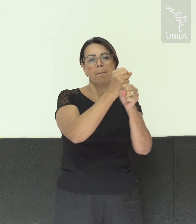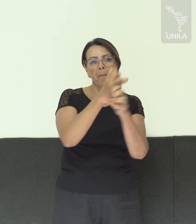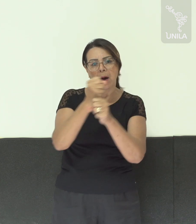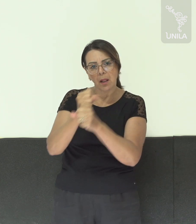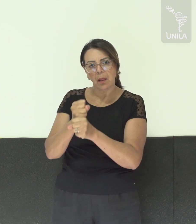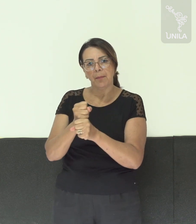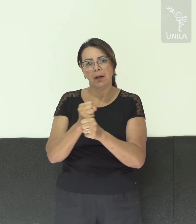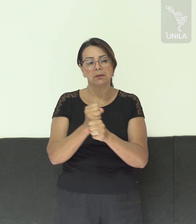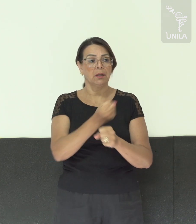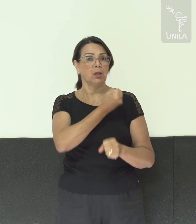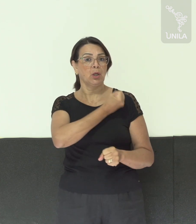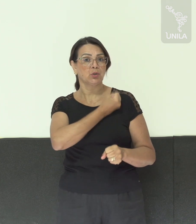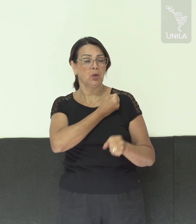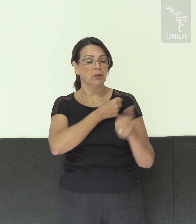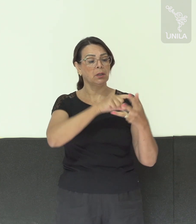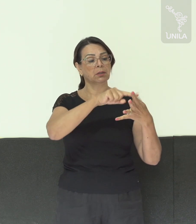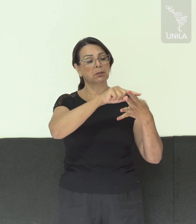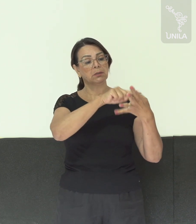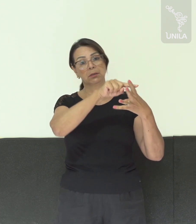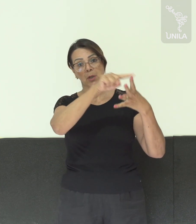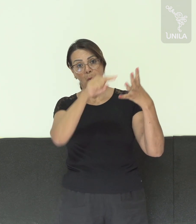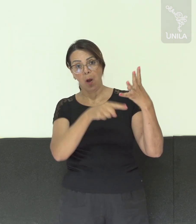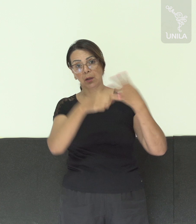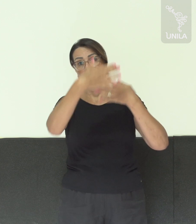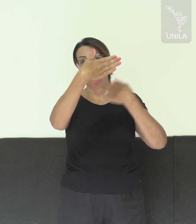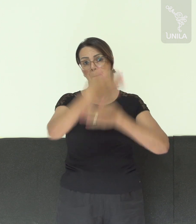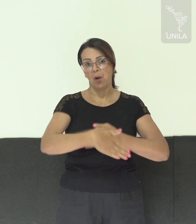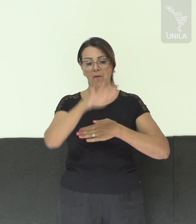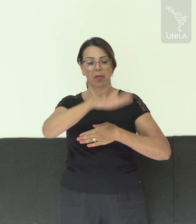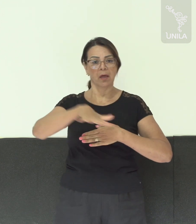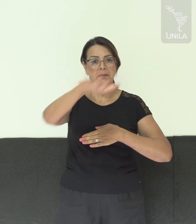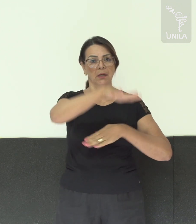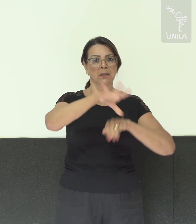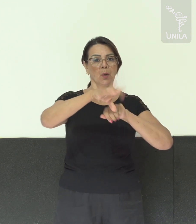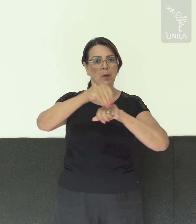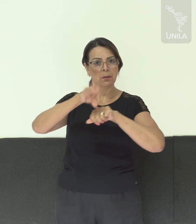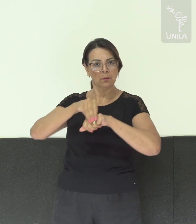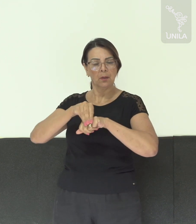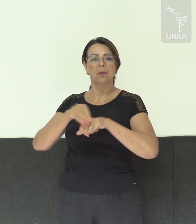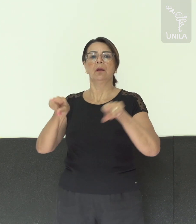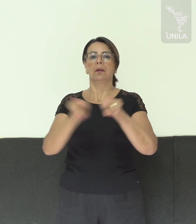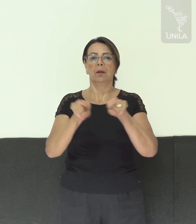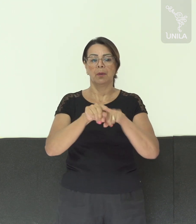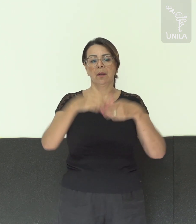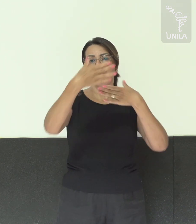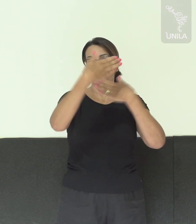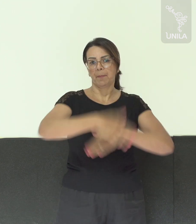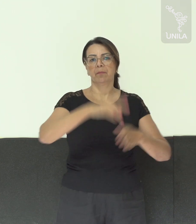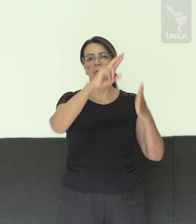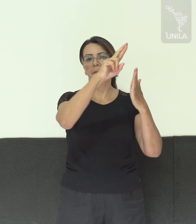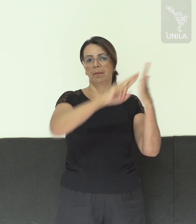notas obtidas nas 4 provas referentes às áreas de conhecimento e na prova de redação.